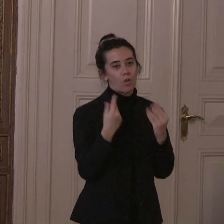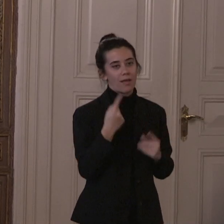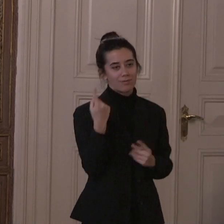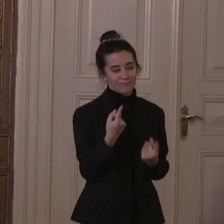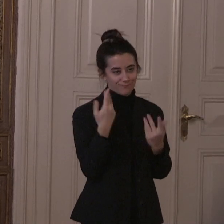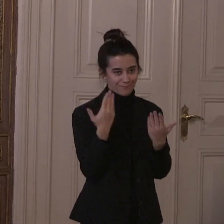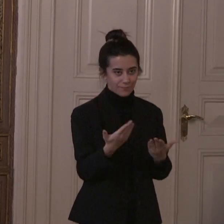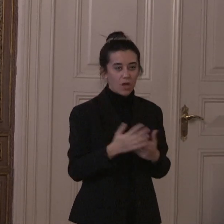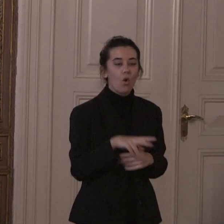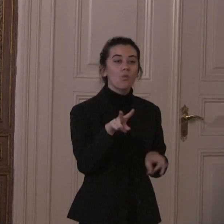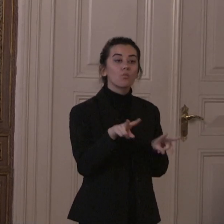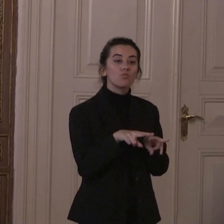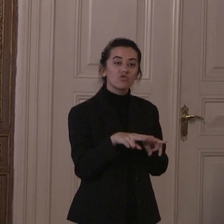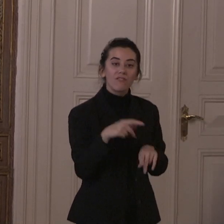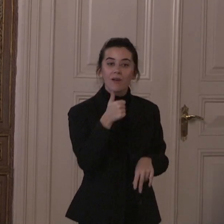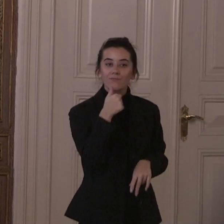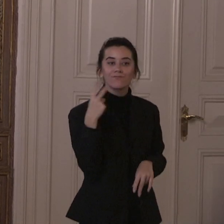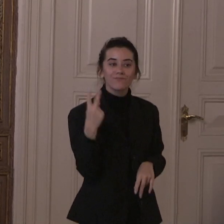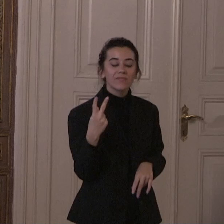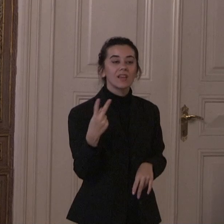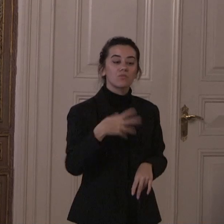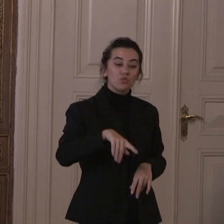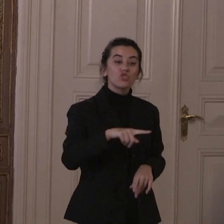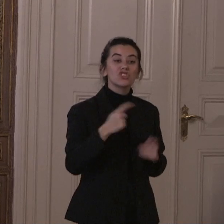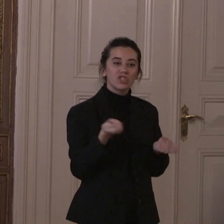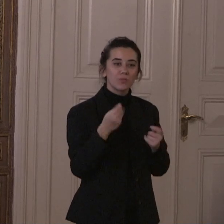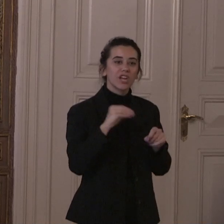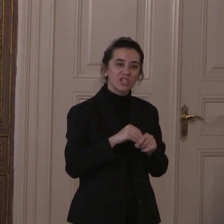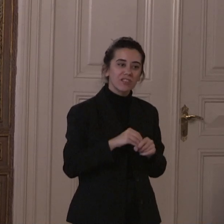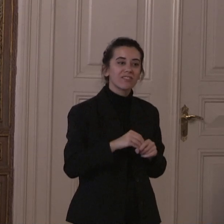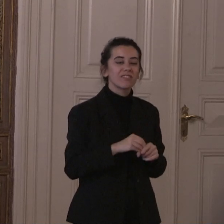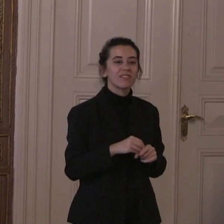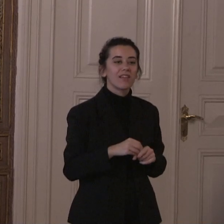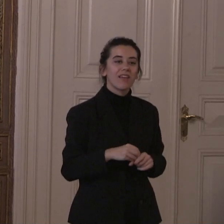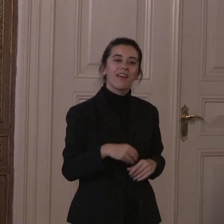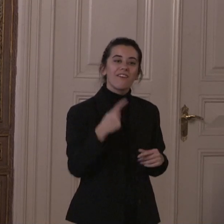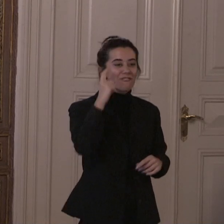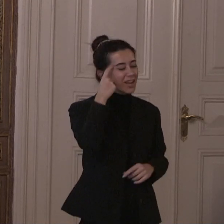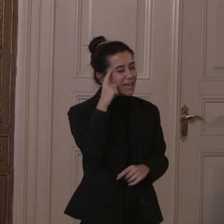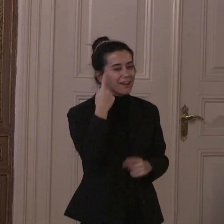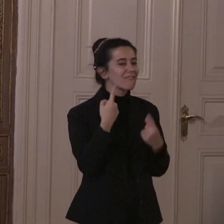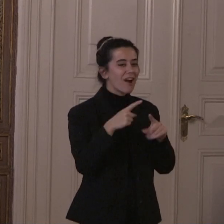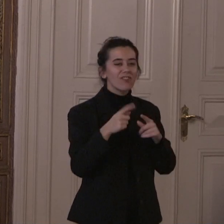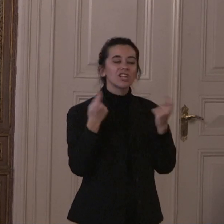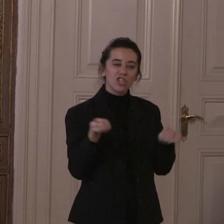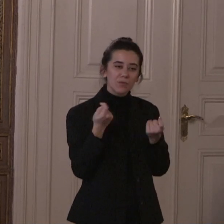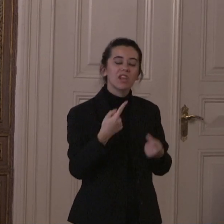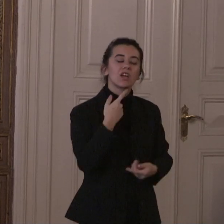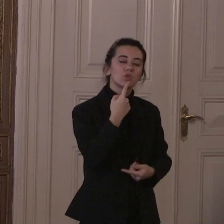Mustafa'nın da Engelsiz Bilgi Merkezi üzerindeki etkileri, çok güzel çalışmalarını burada anmak isterim.